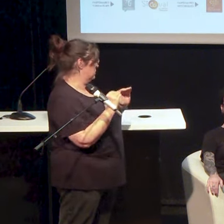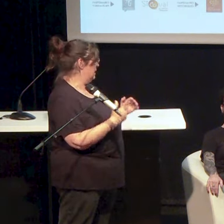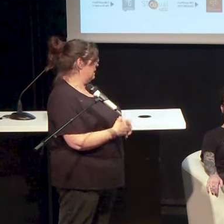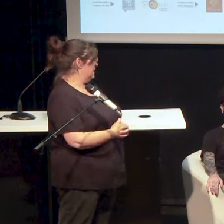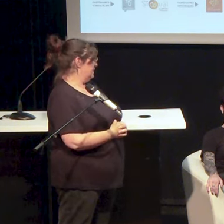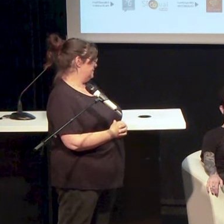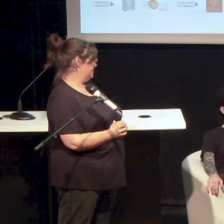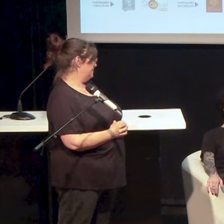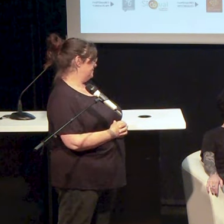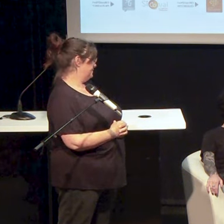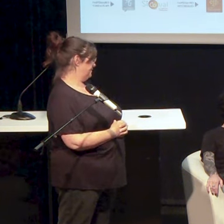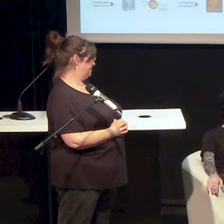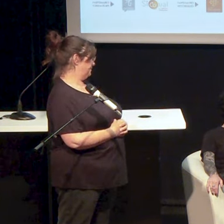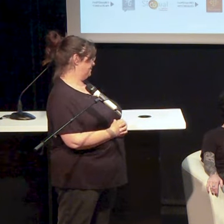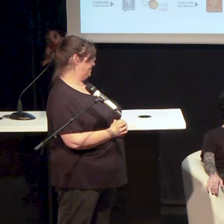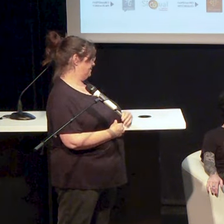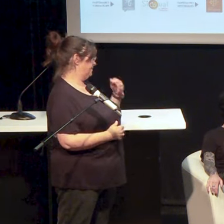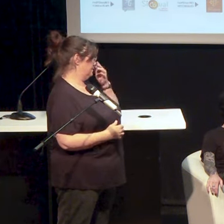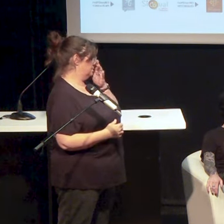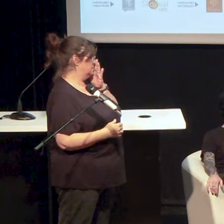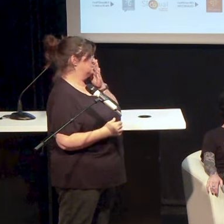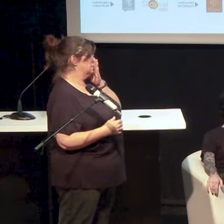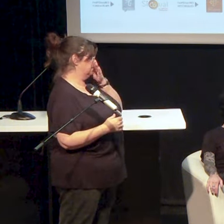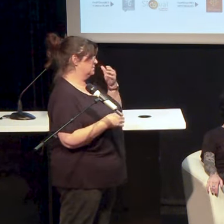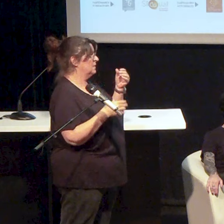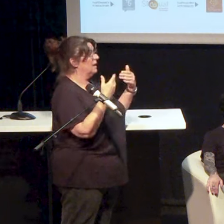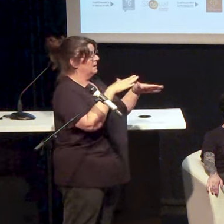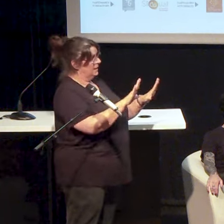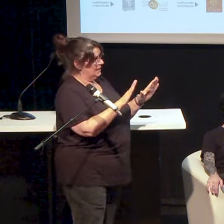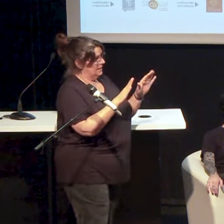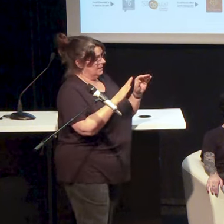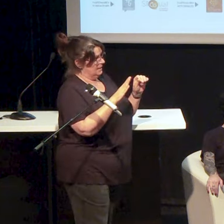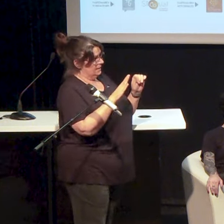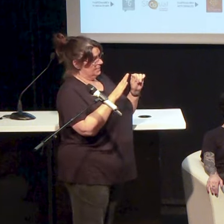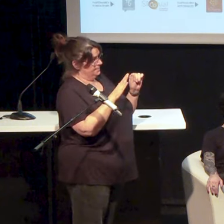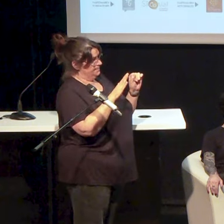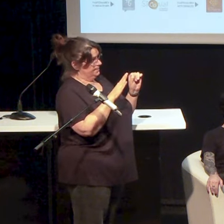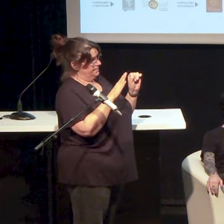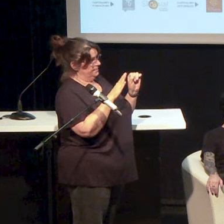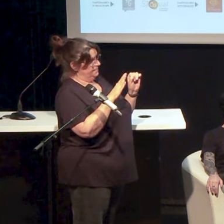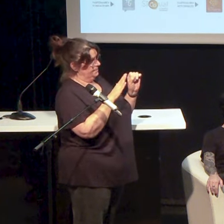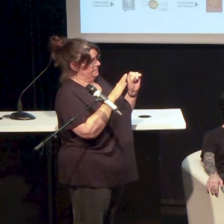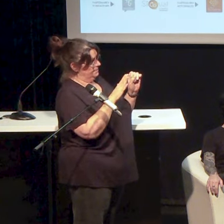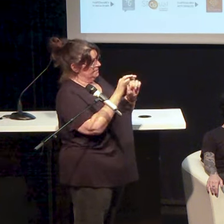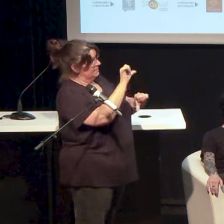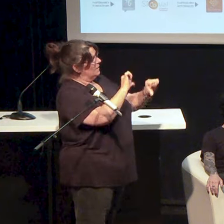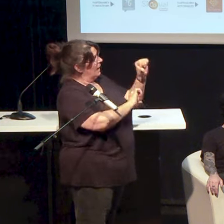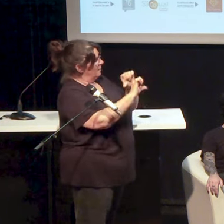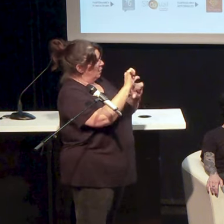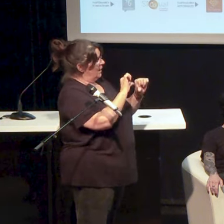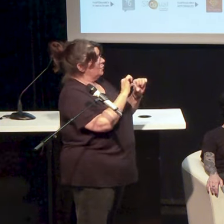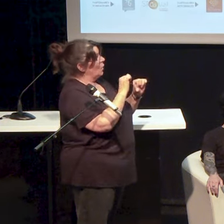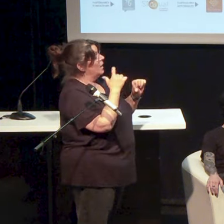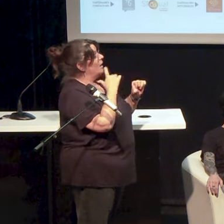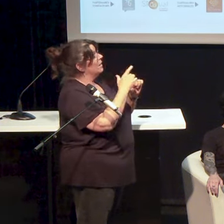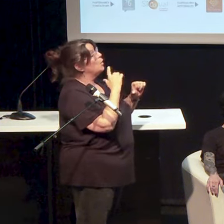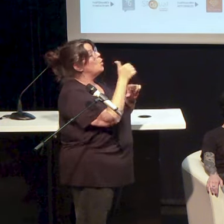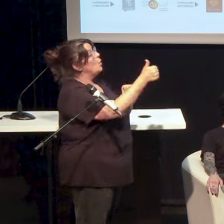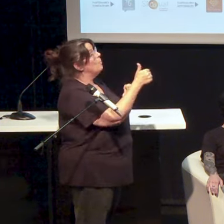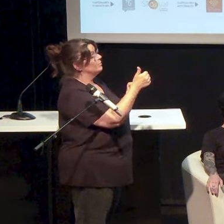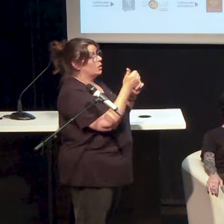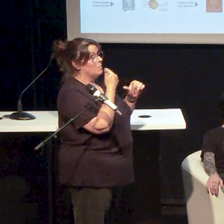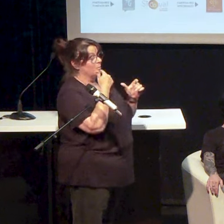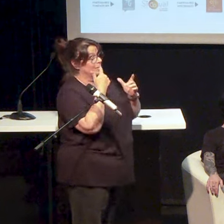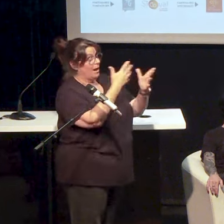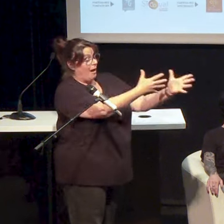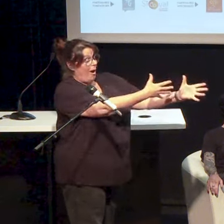Alors, par contre, pour arriver à les faire intégrer dans ce laboratoire, ça, c'est un parcours du combattant. Et